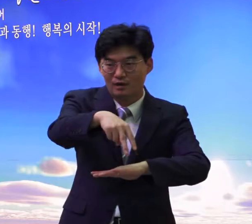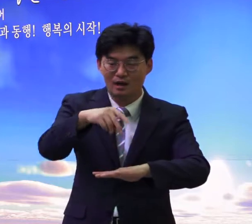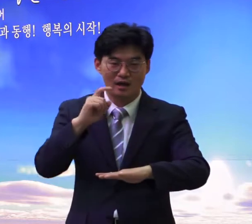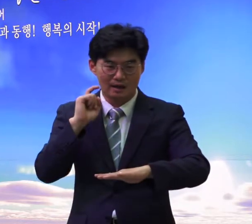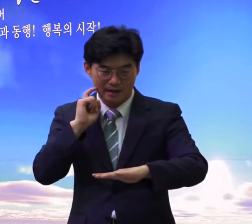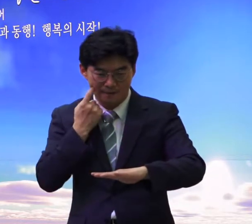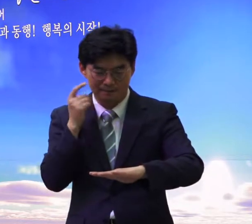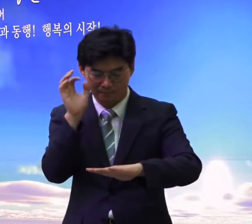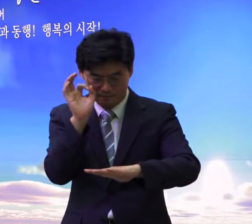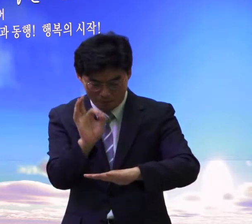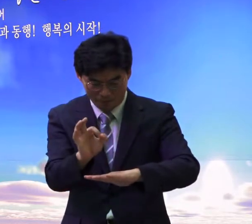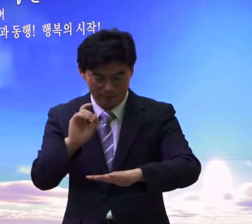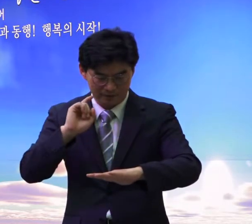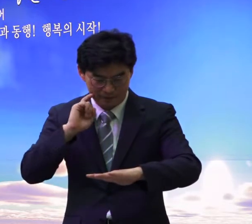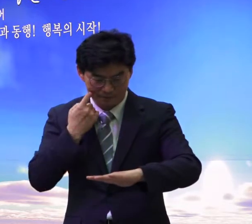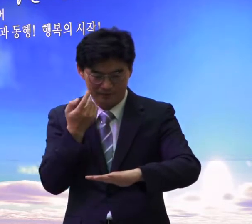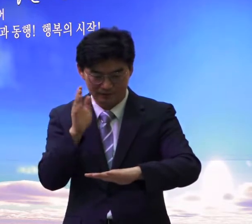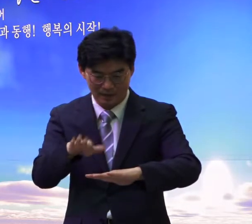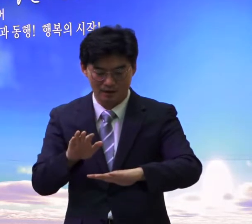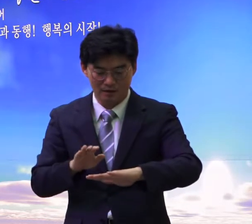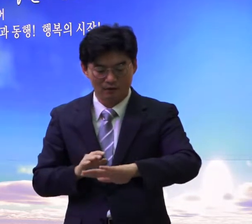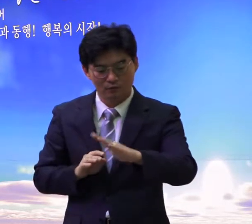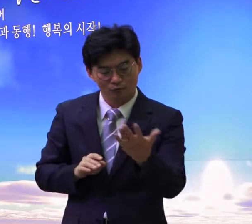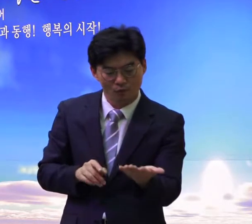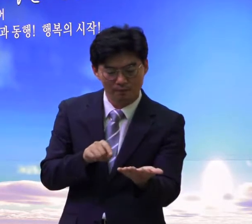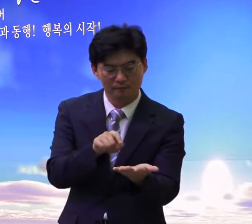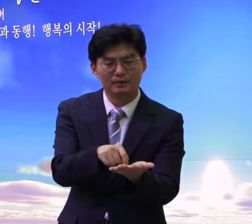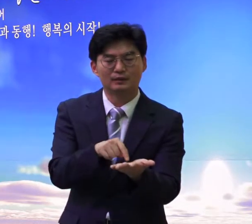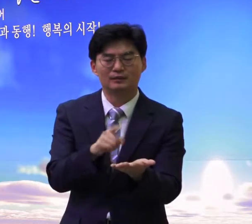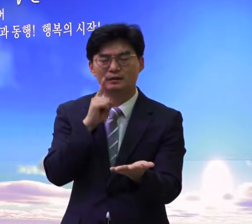보면 그 뒤편은 정말 엉망이라고 하는 것입니다.